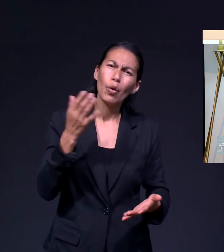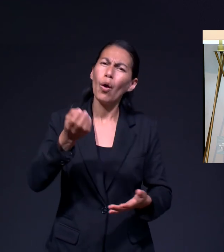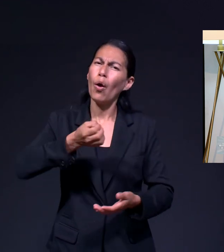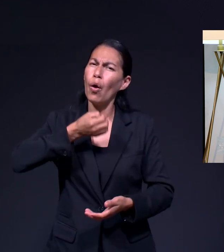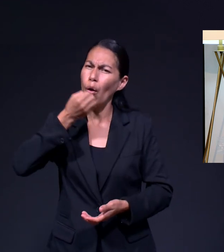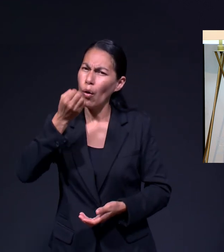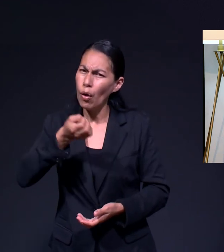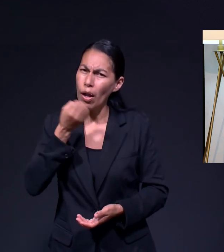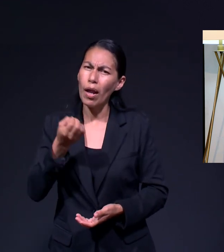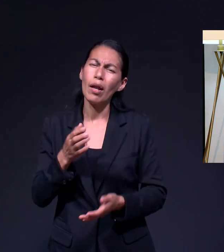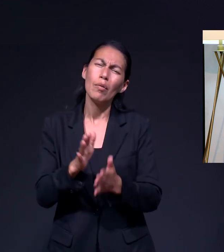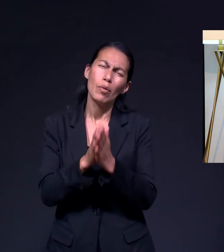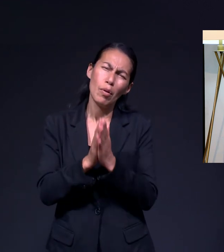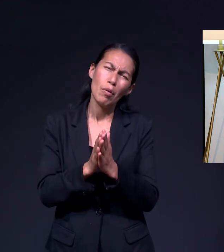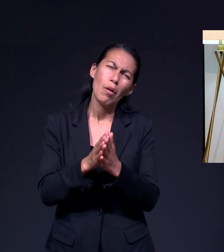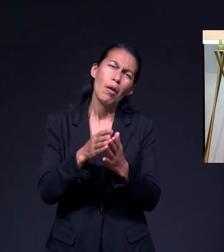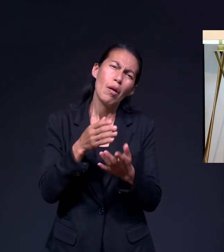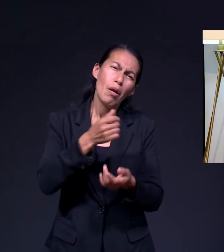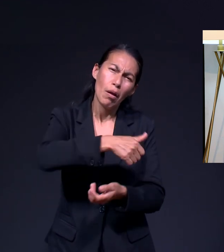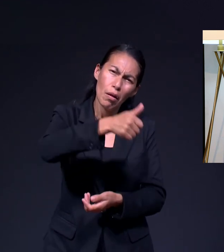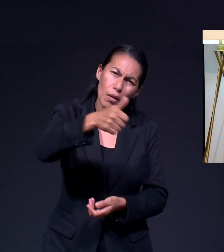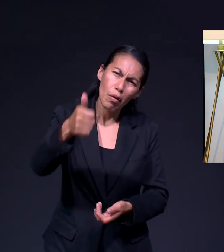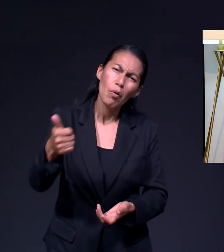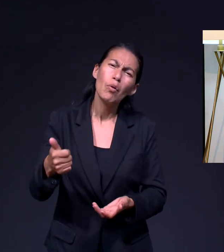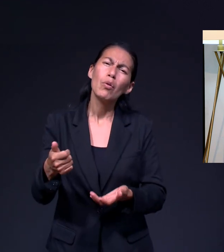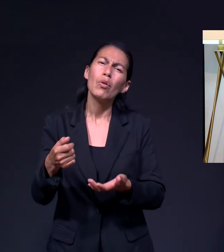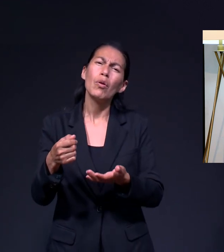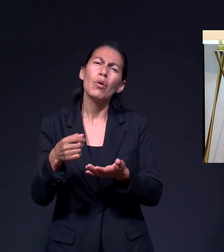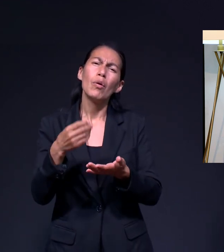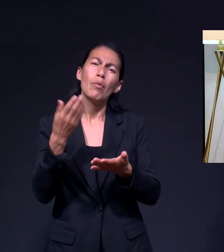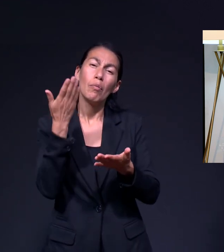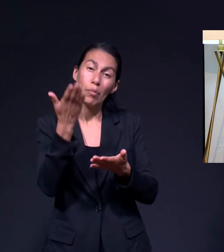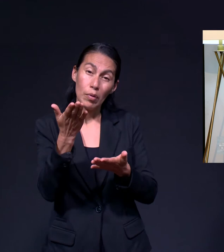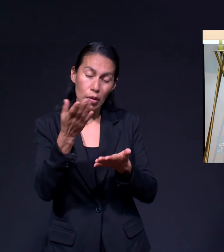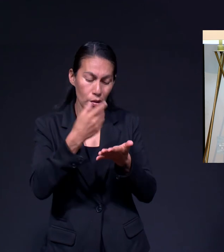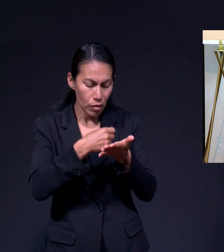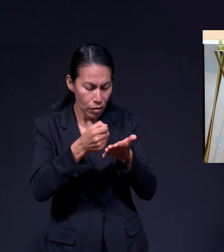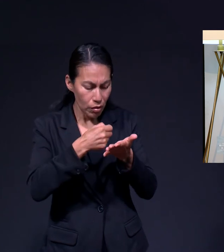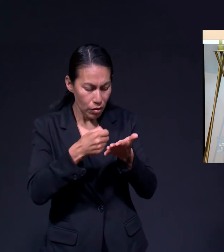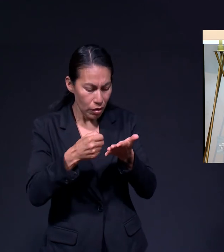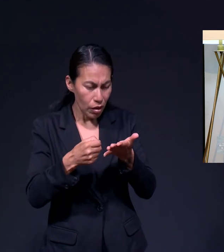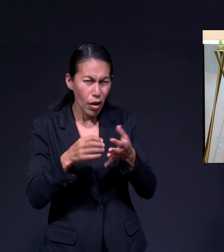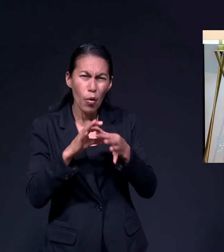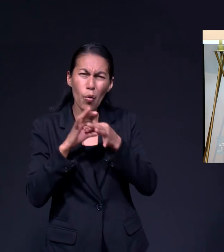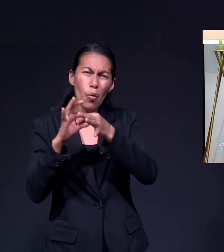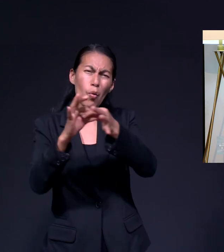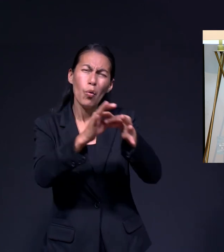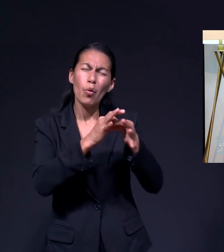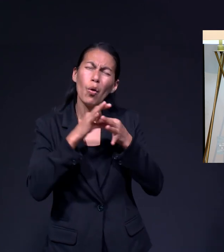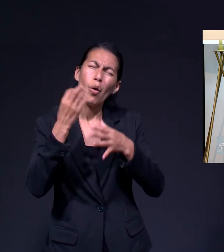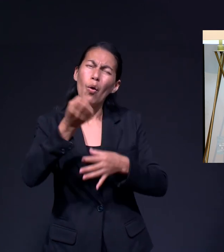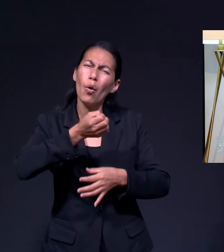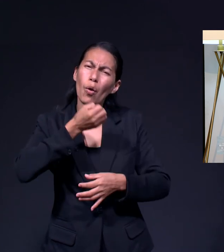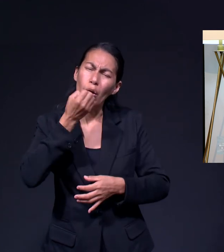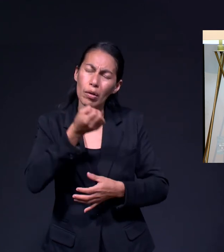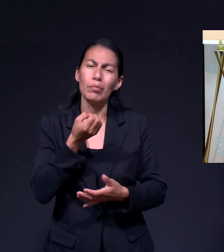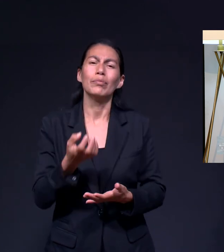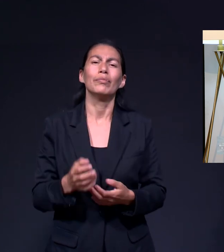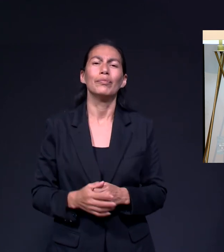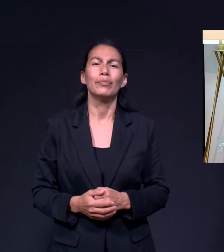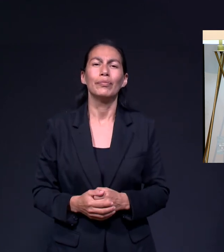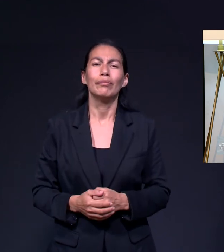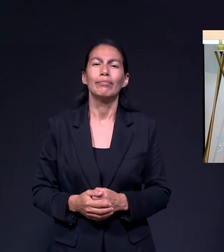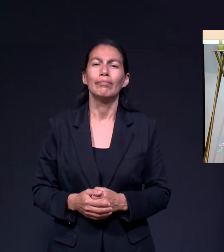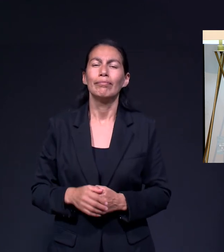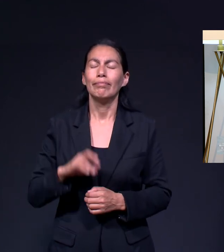todos ustedes anoten esos pedidos y nos unamos como un gran grupo de oración recuerden que